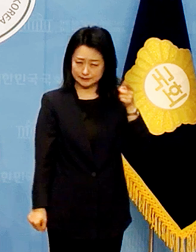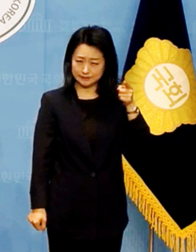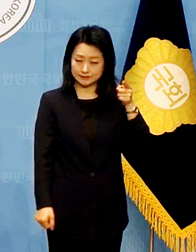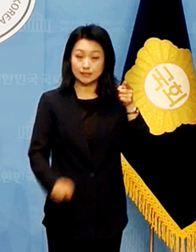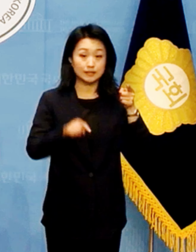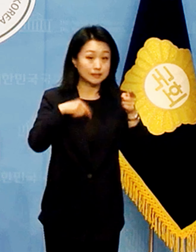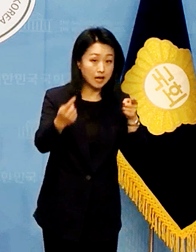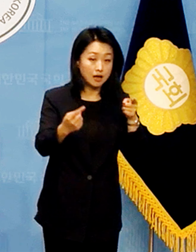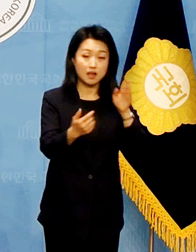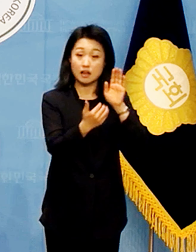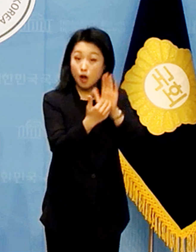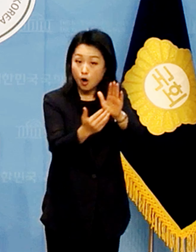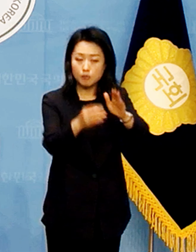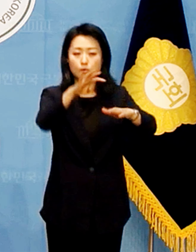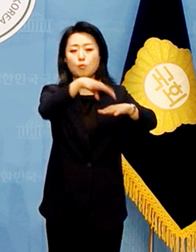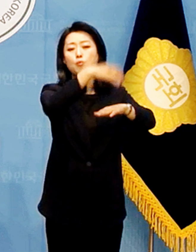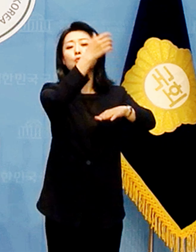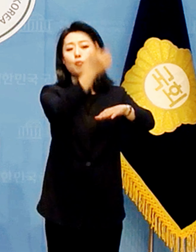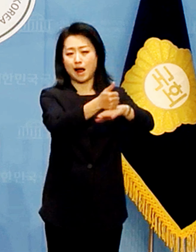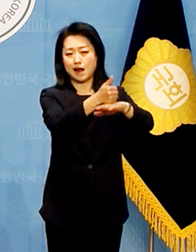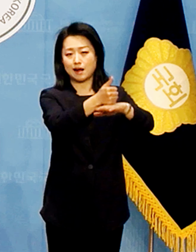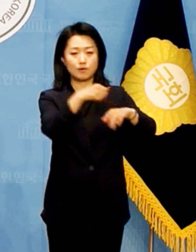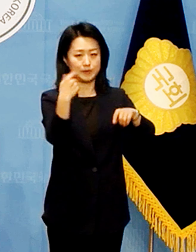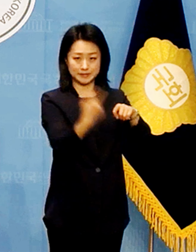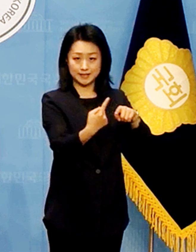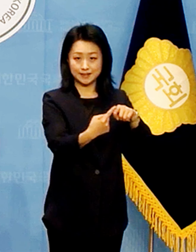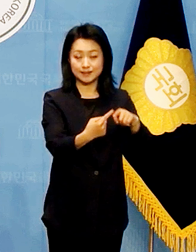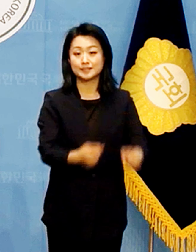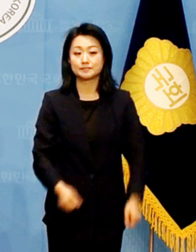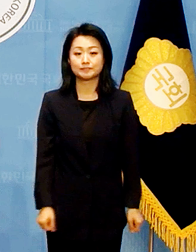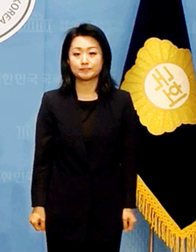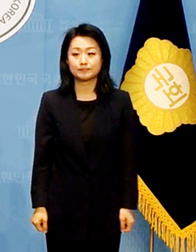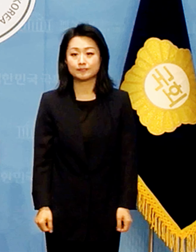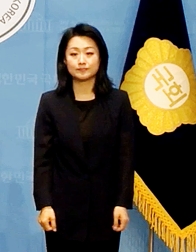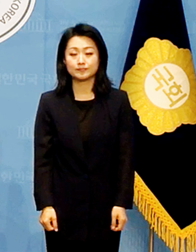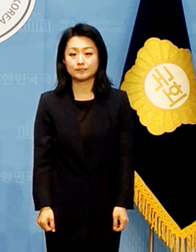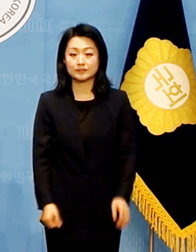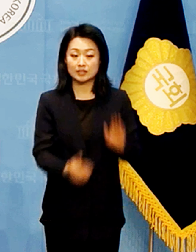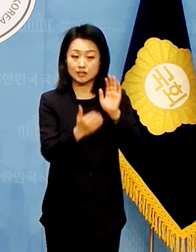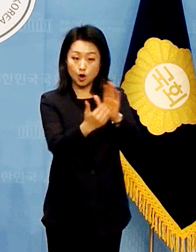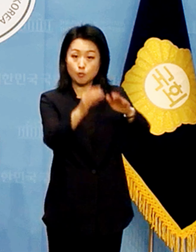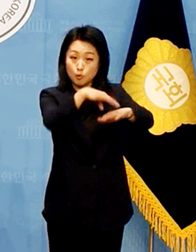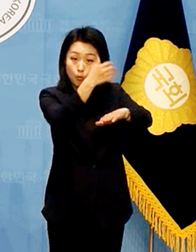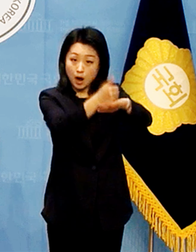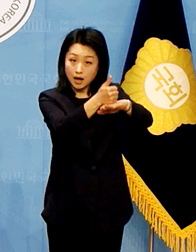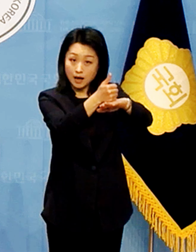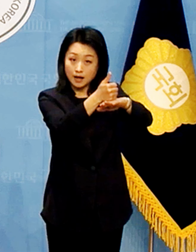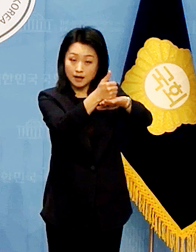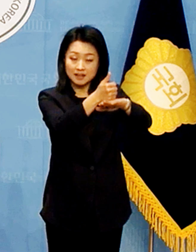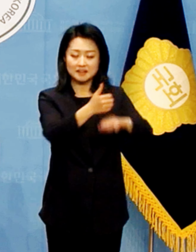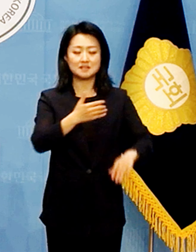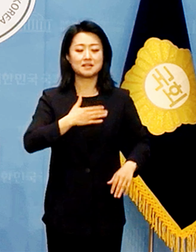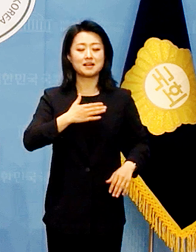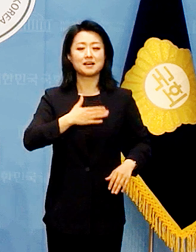이제 거부왕에 등극했다고 봐야 할 것 같습니다. 거부왕은 짐과